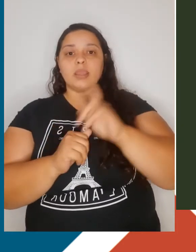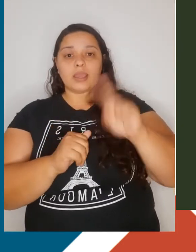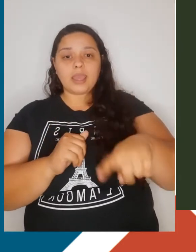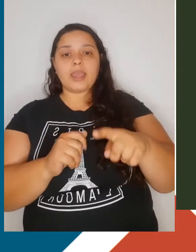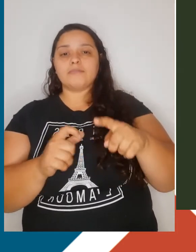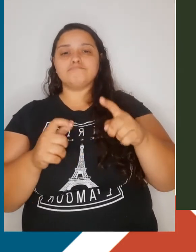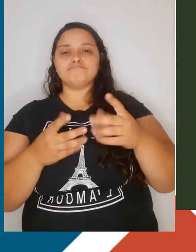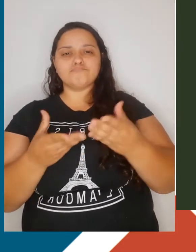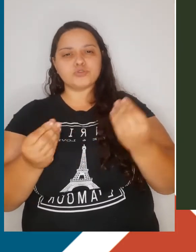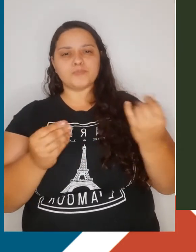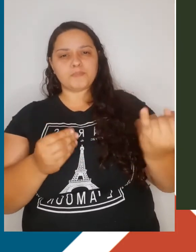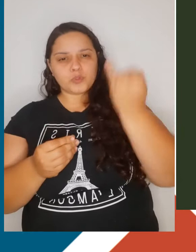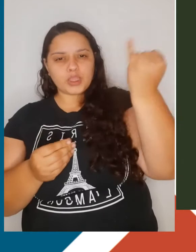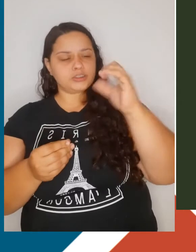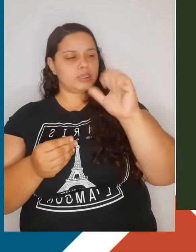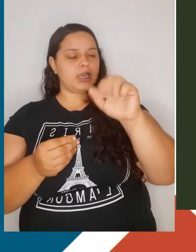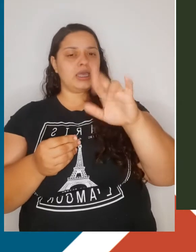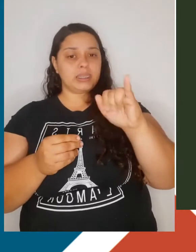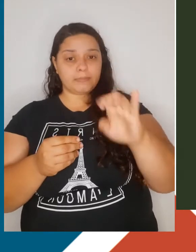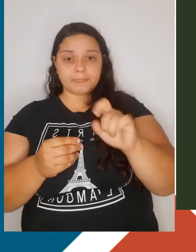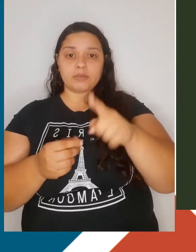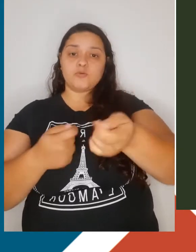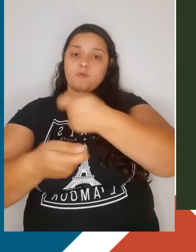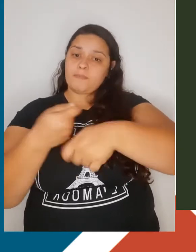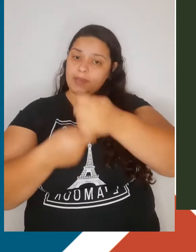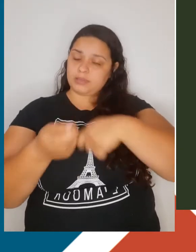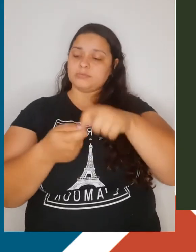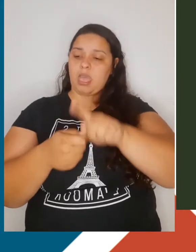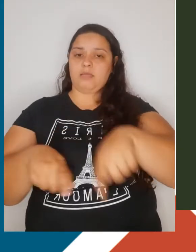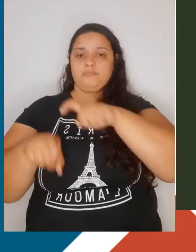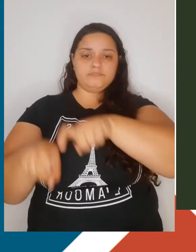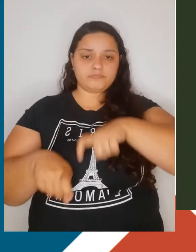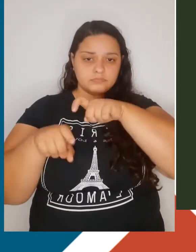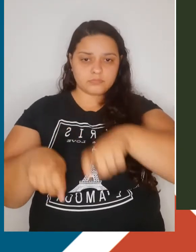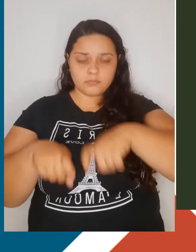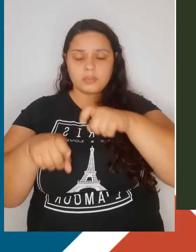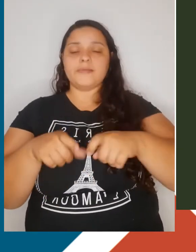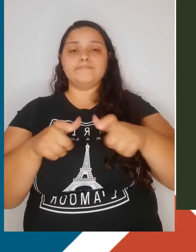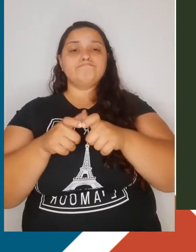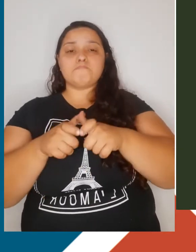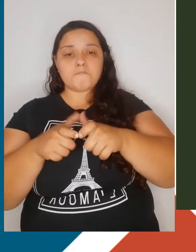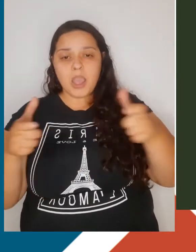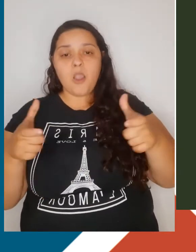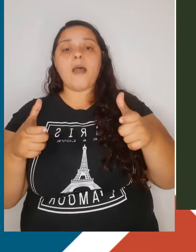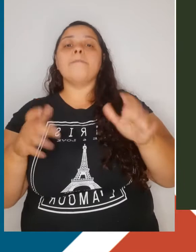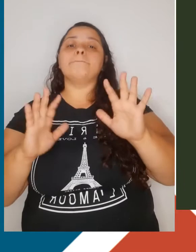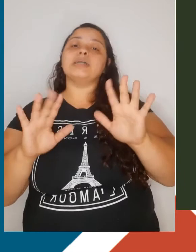São Domingos era uma das colônias mais produtivas do Caribe, com a economia voltada para a plantation açucareira,